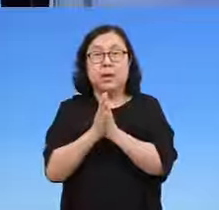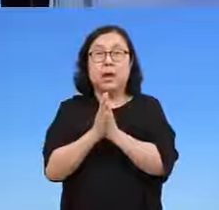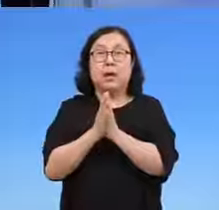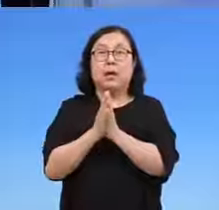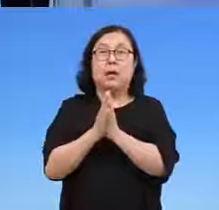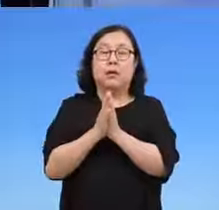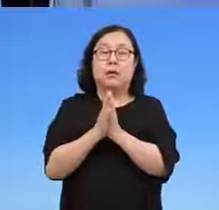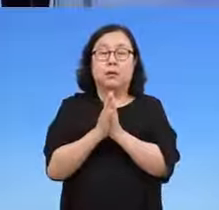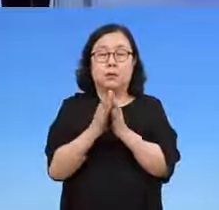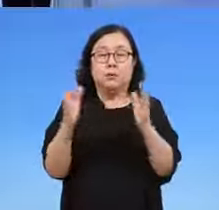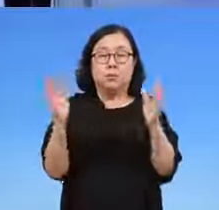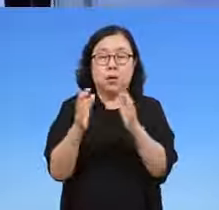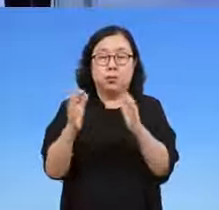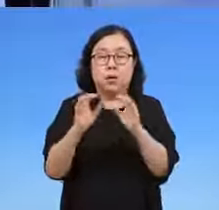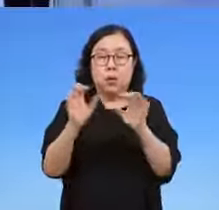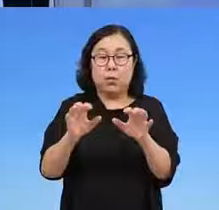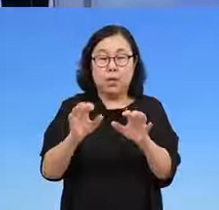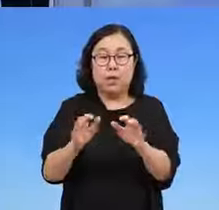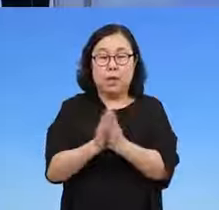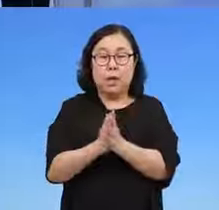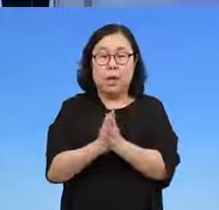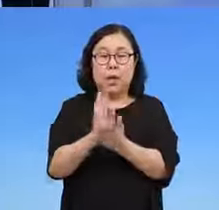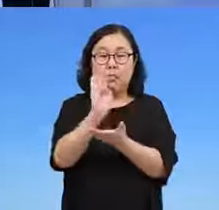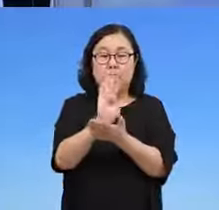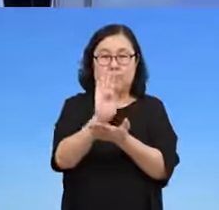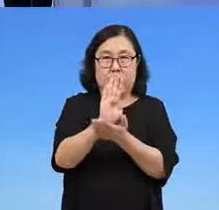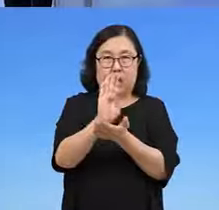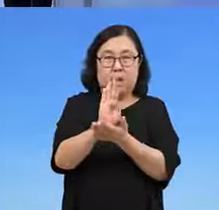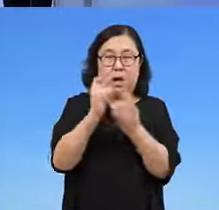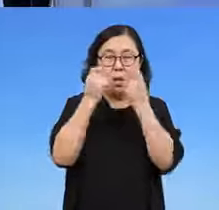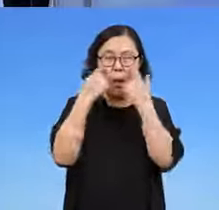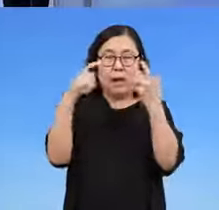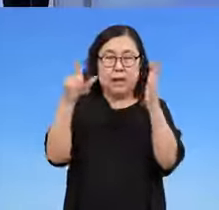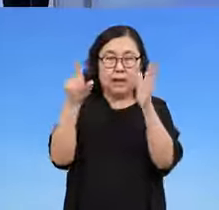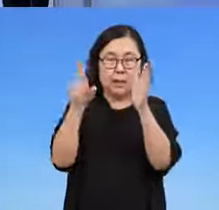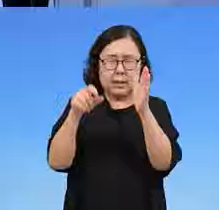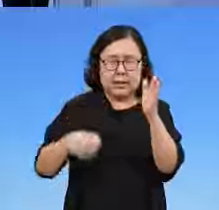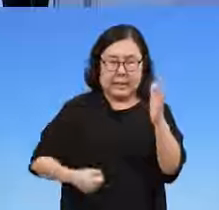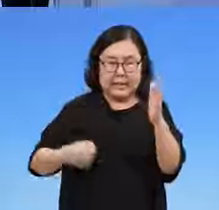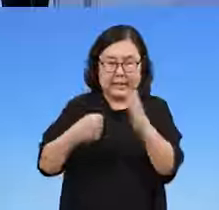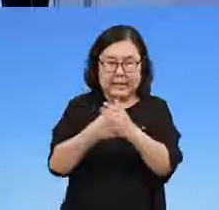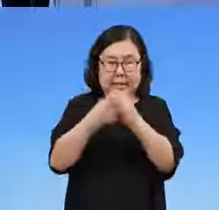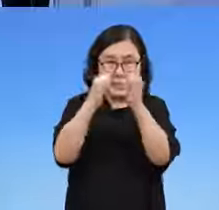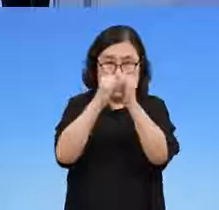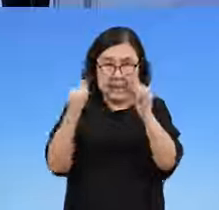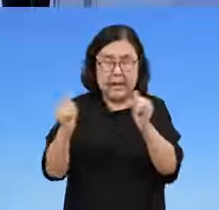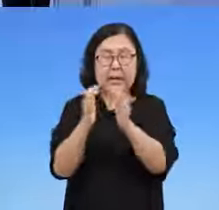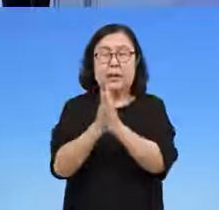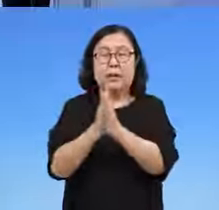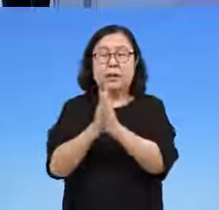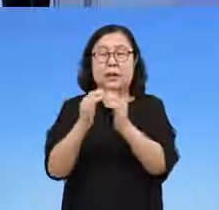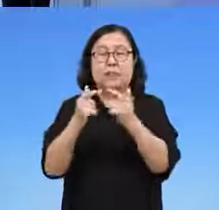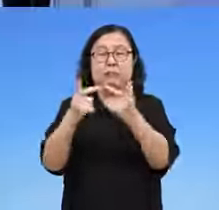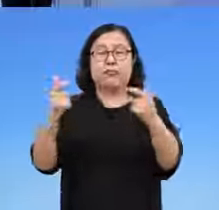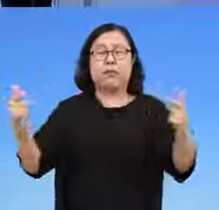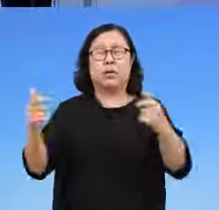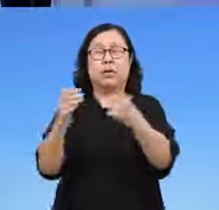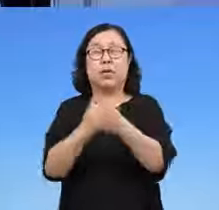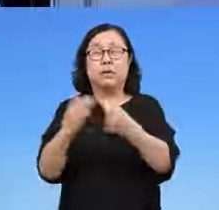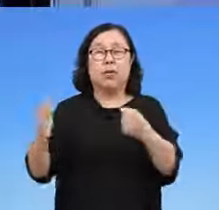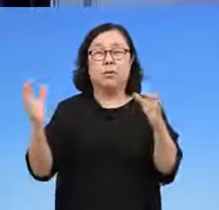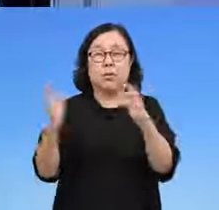다락방 번개 모임이 오늘인데 분당 지역에 확진자들이 계속 늘어나는 바람에 오늘 번개 모임을